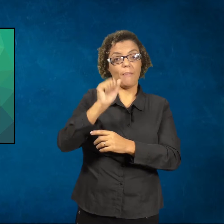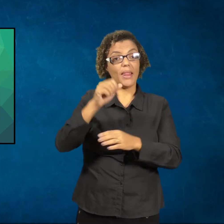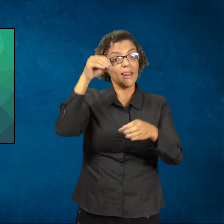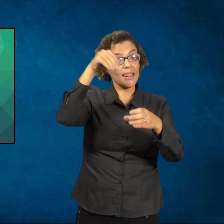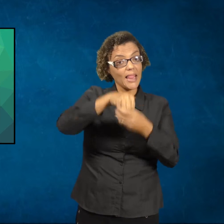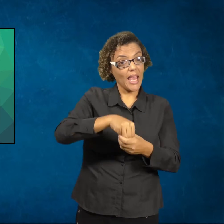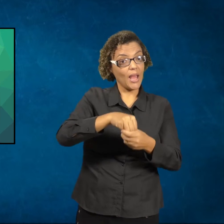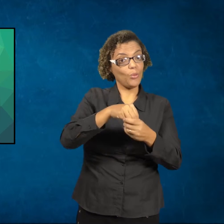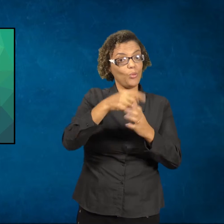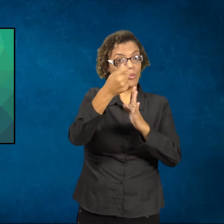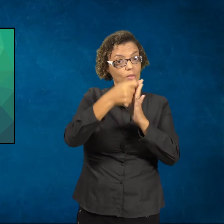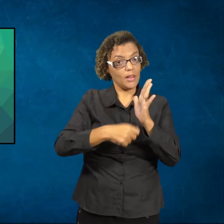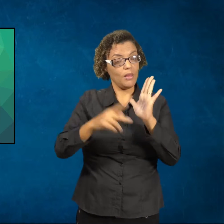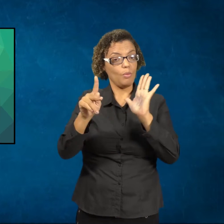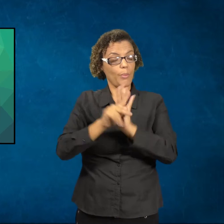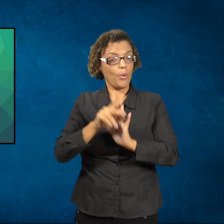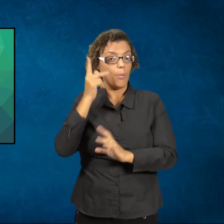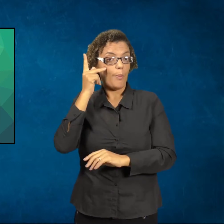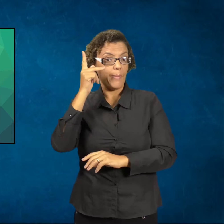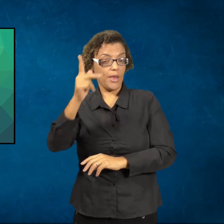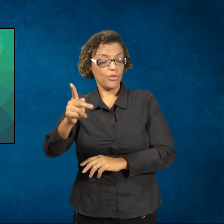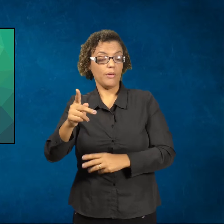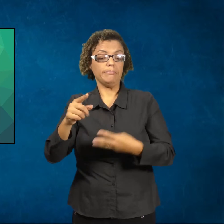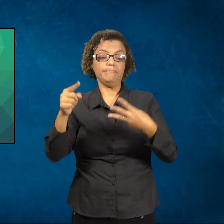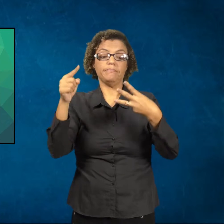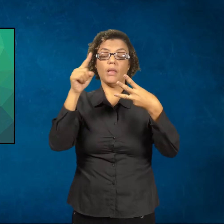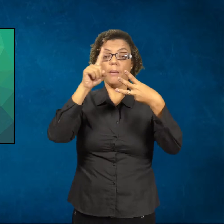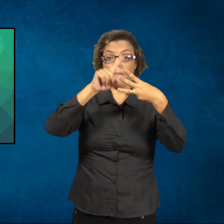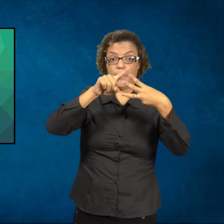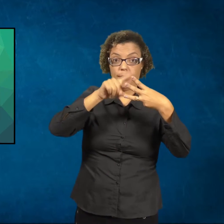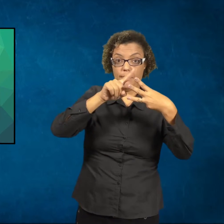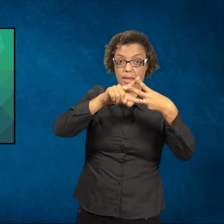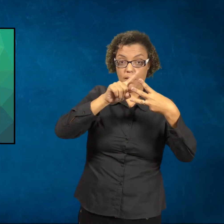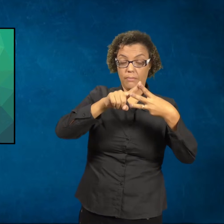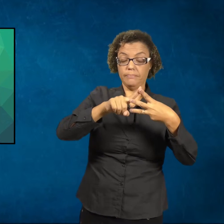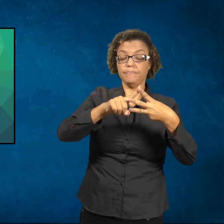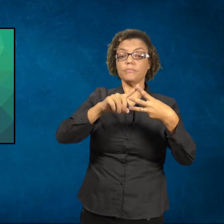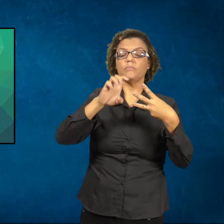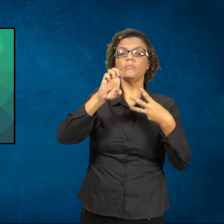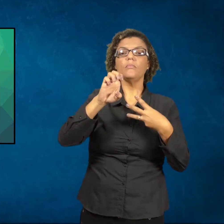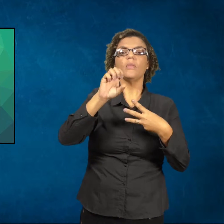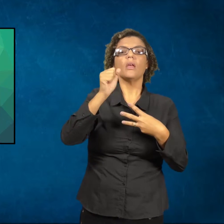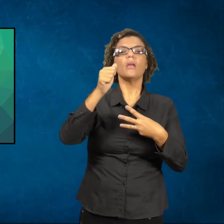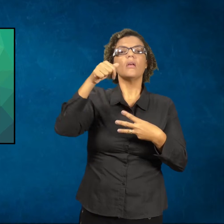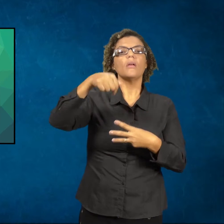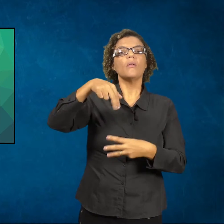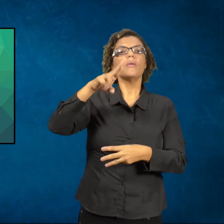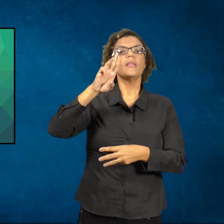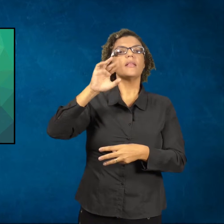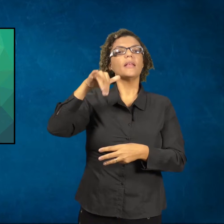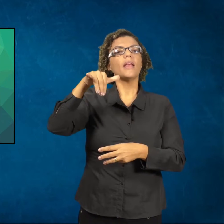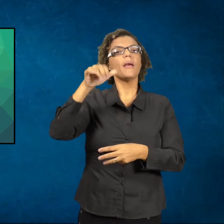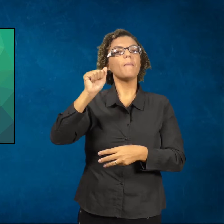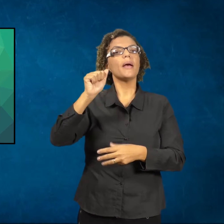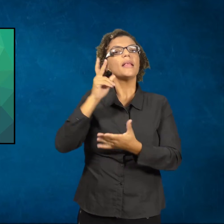Primeiro, o esquema ele está sempre orientado para uma determinada